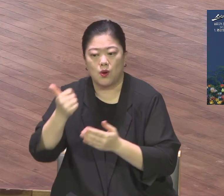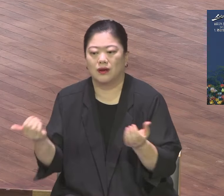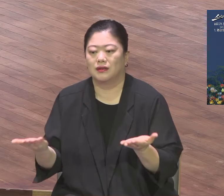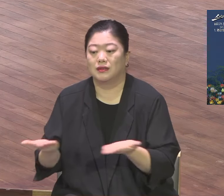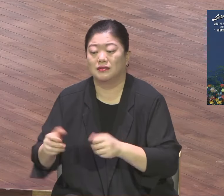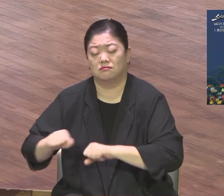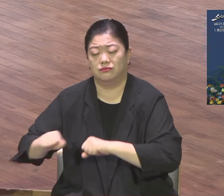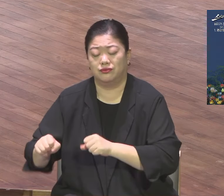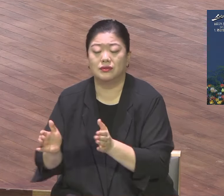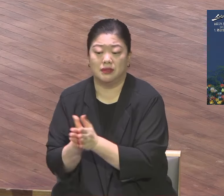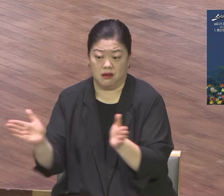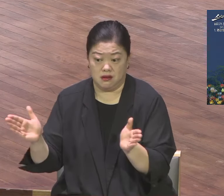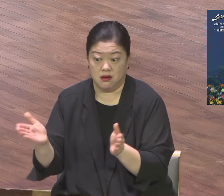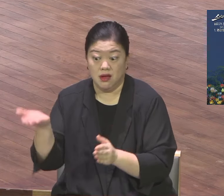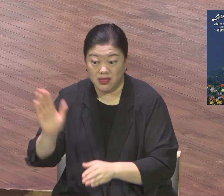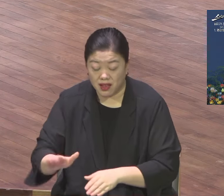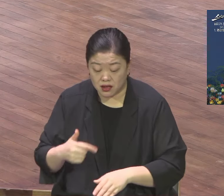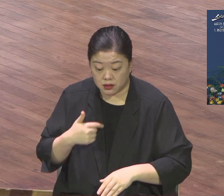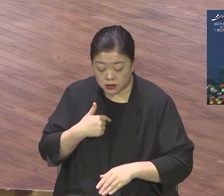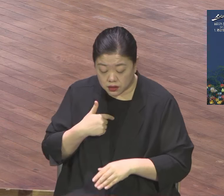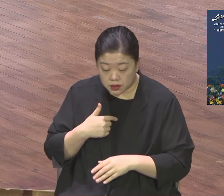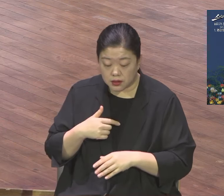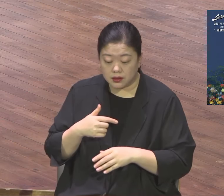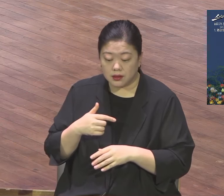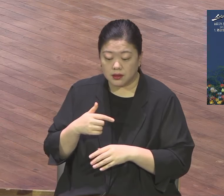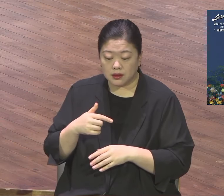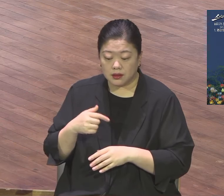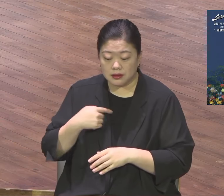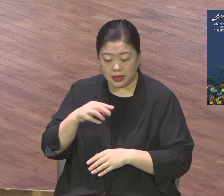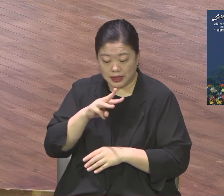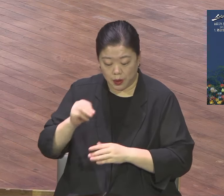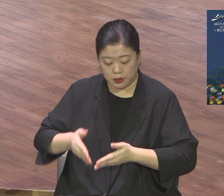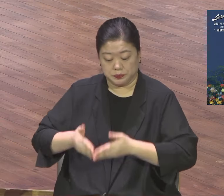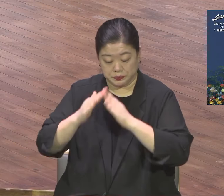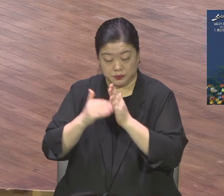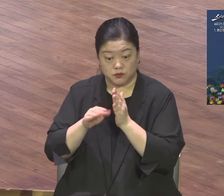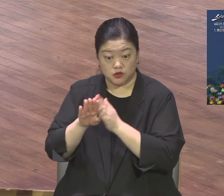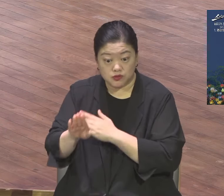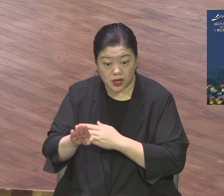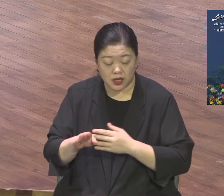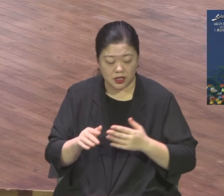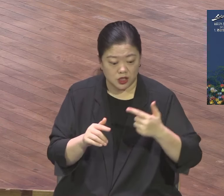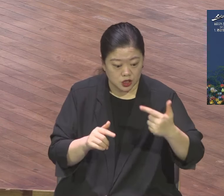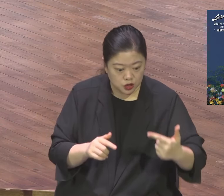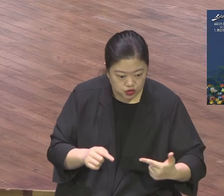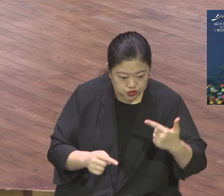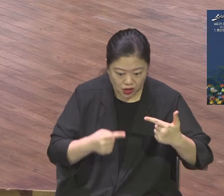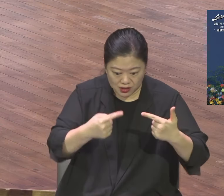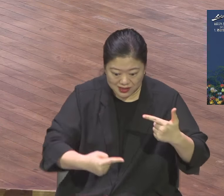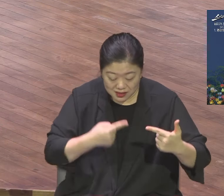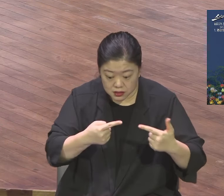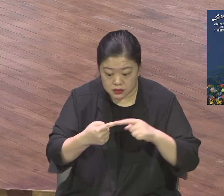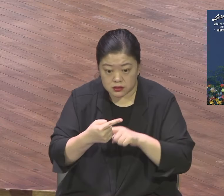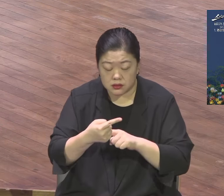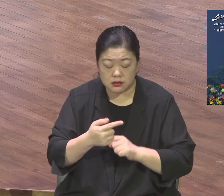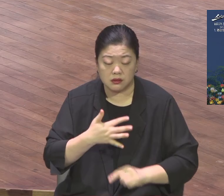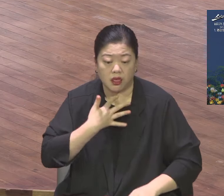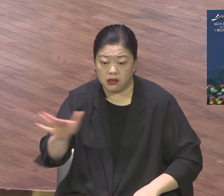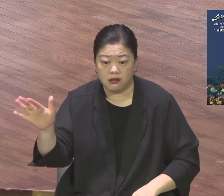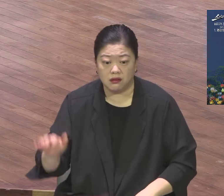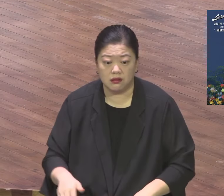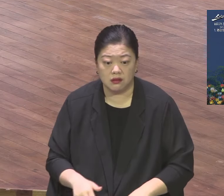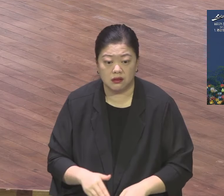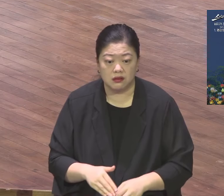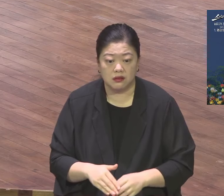쉰 적이 없습니다. 저는 해가 나서 해가 떠서 있을 때까지 덜어 누운 적이 내 평생에